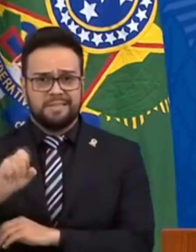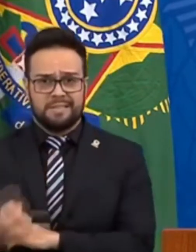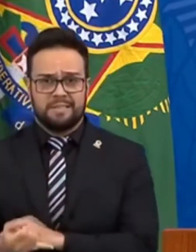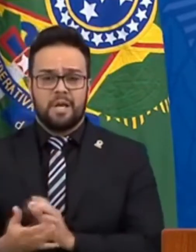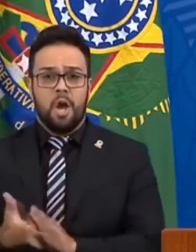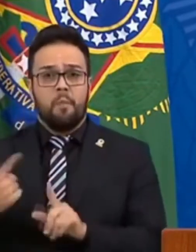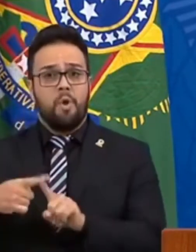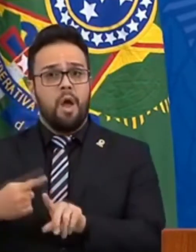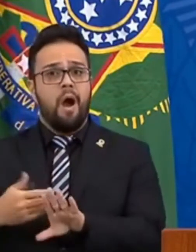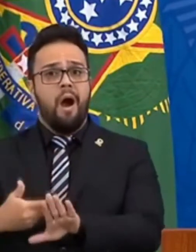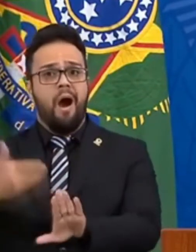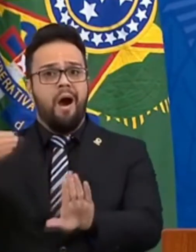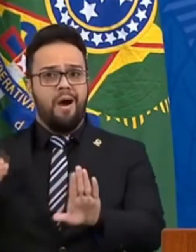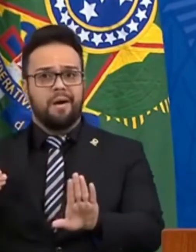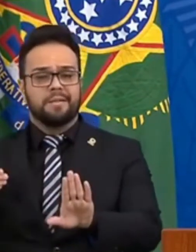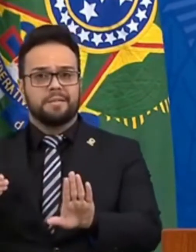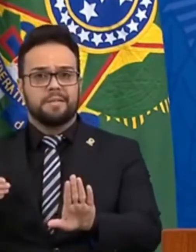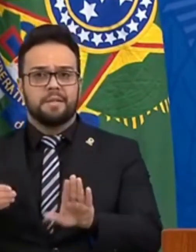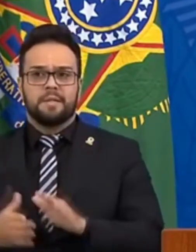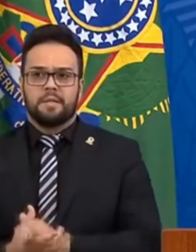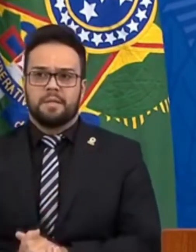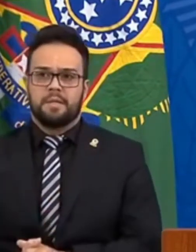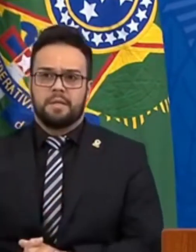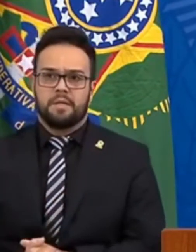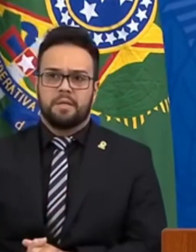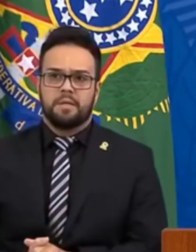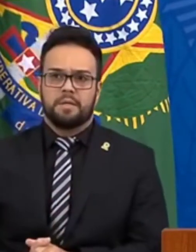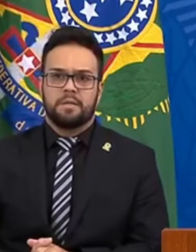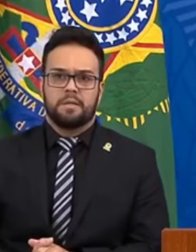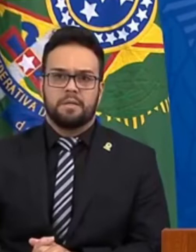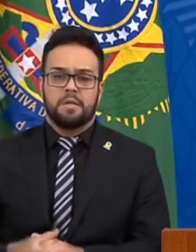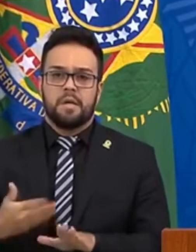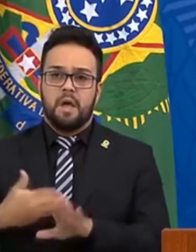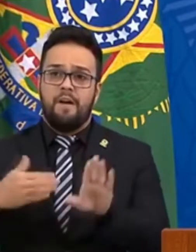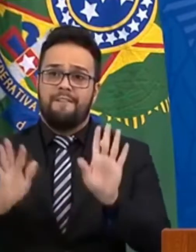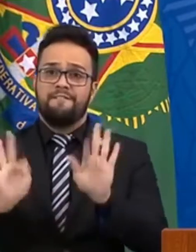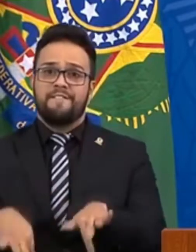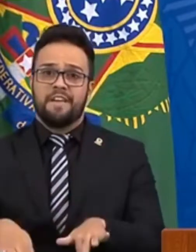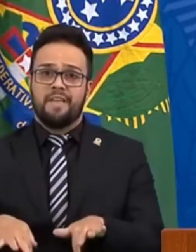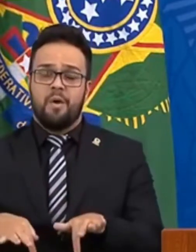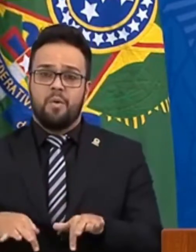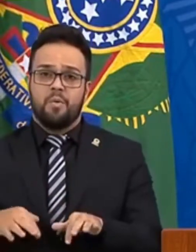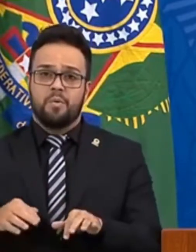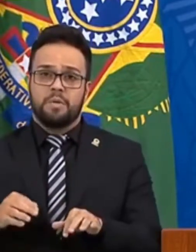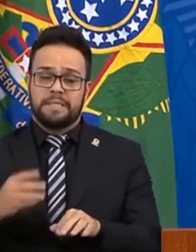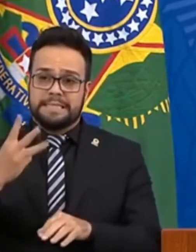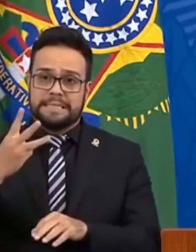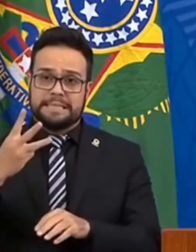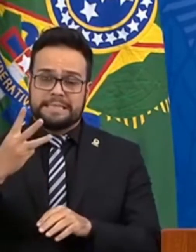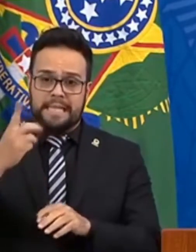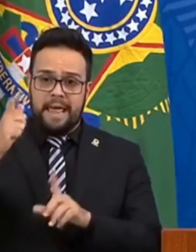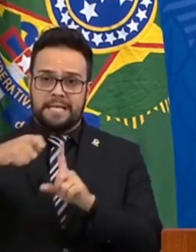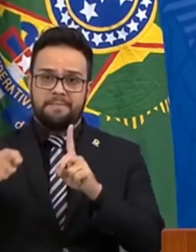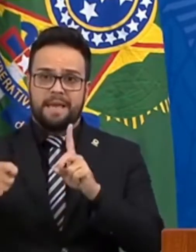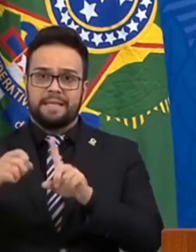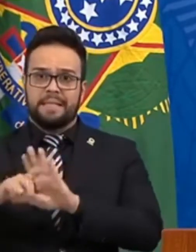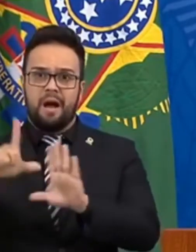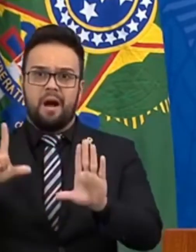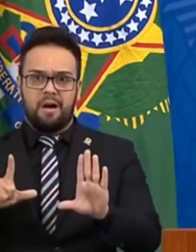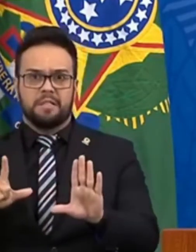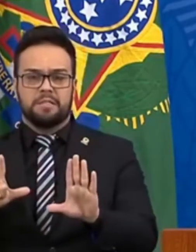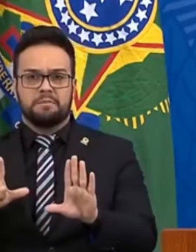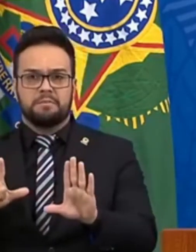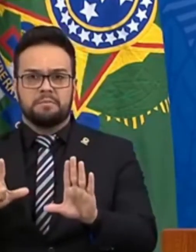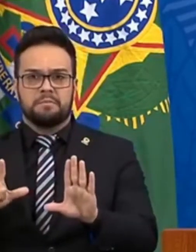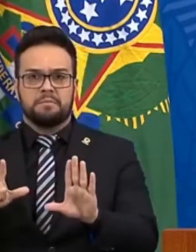praticamente tá voando no final do último trimestre olá tudo